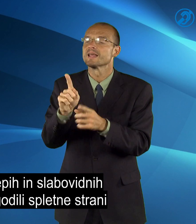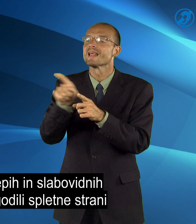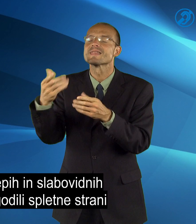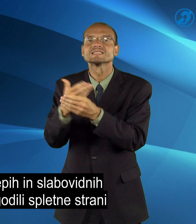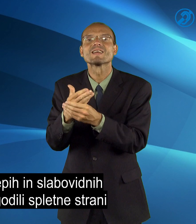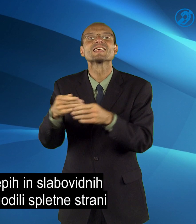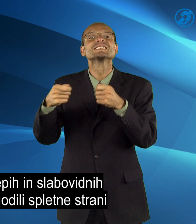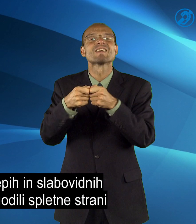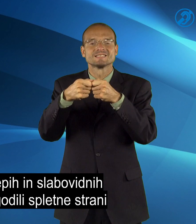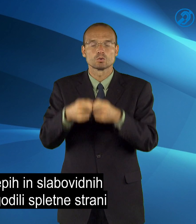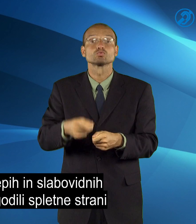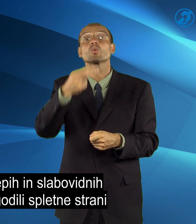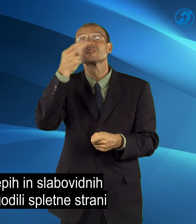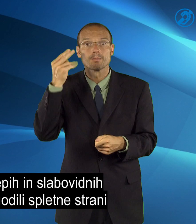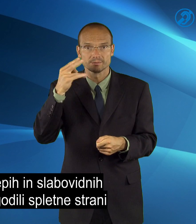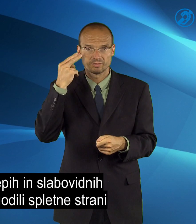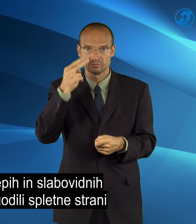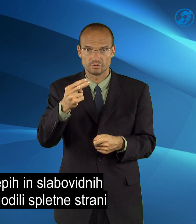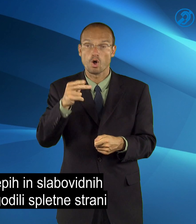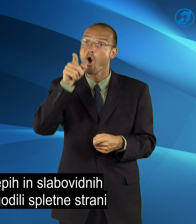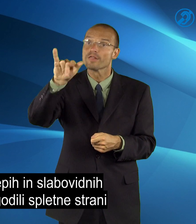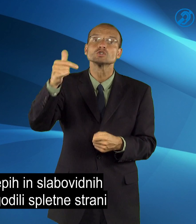Slovenije so prilagodili spletne strani